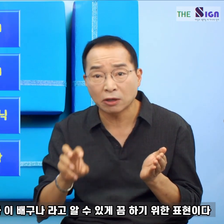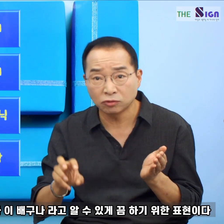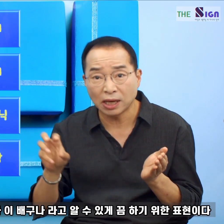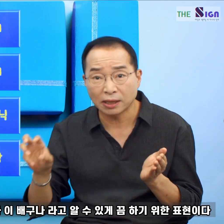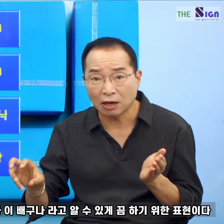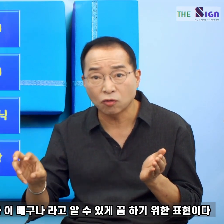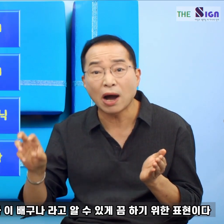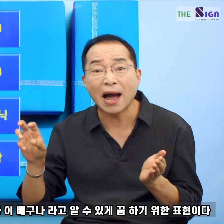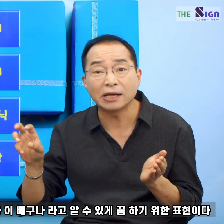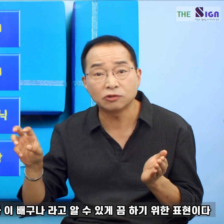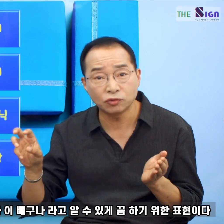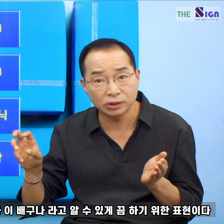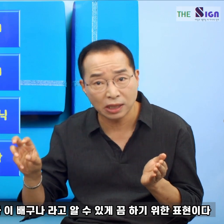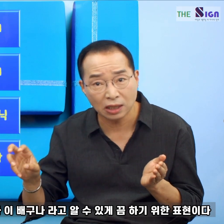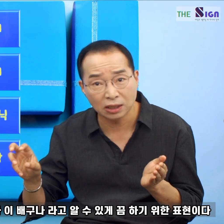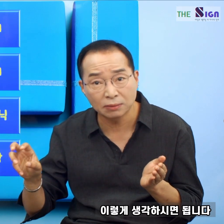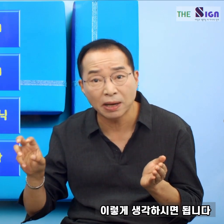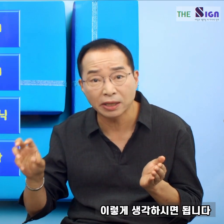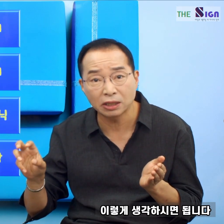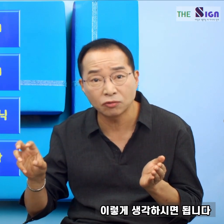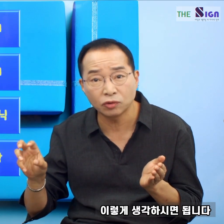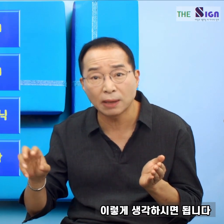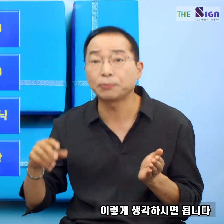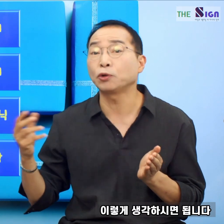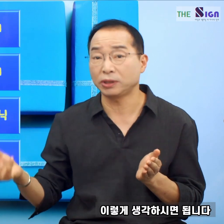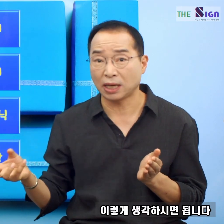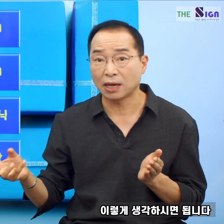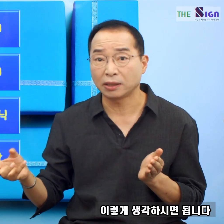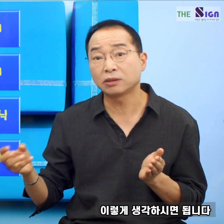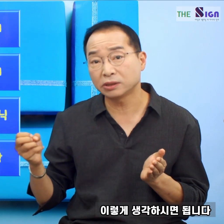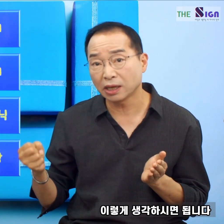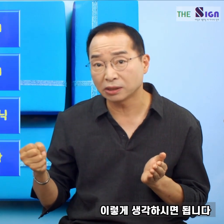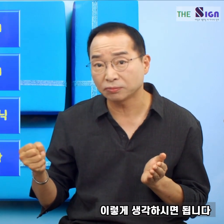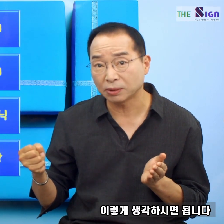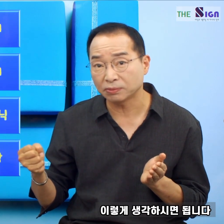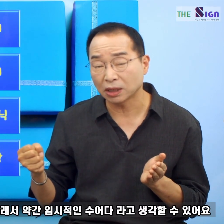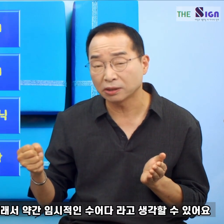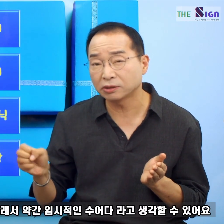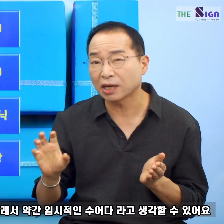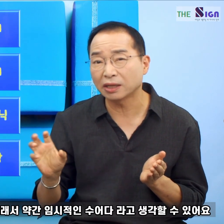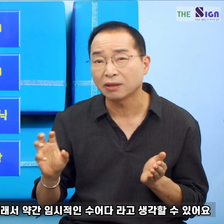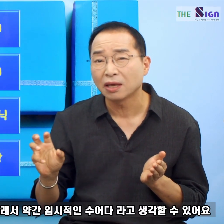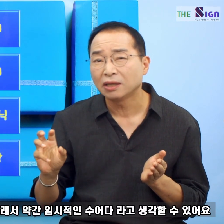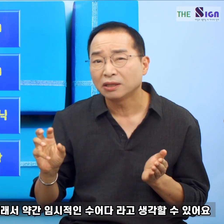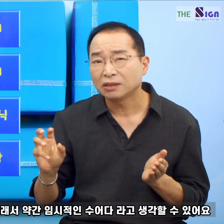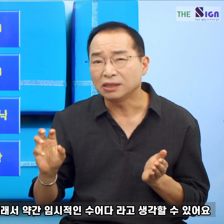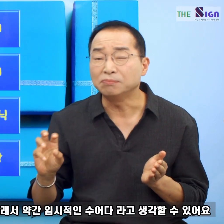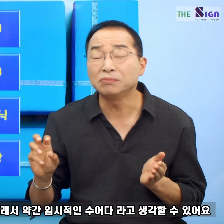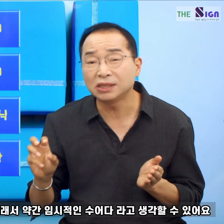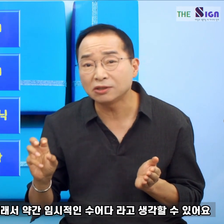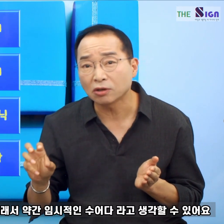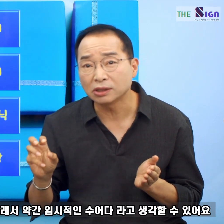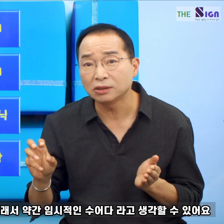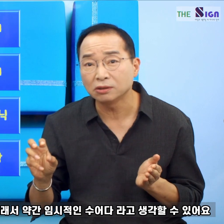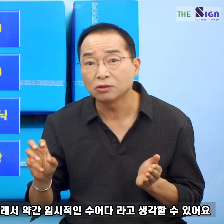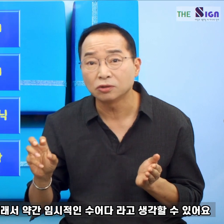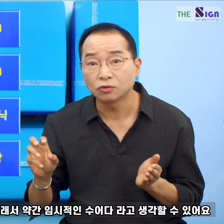배구나 라고 알 수 있게끔 하기 위한 표현이다 이렇게 생각하시면 됩니다. 그래서 약간 임시적인